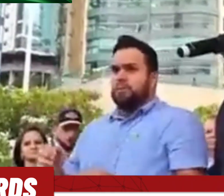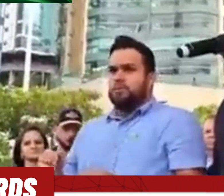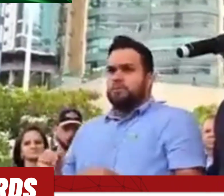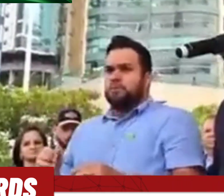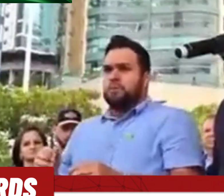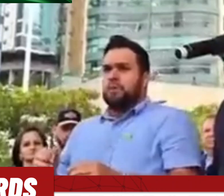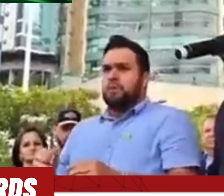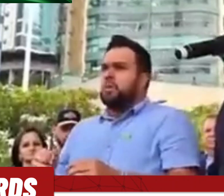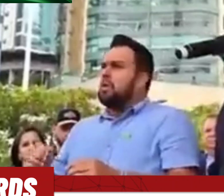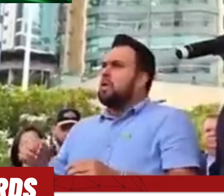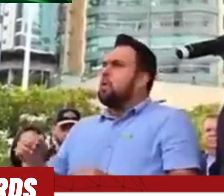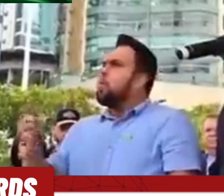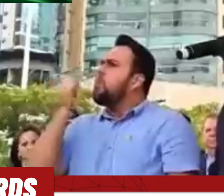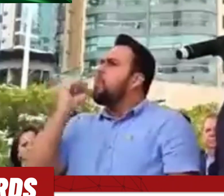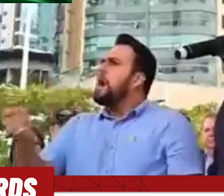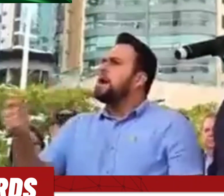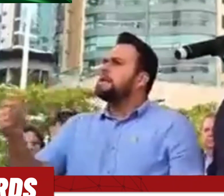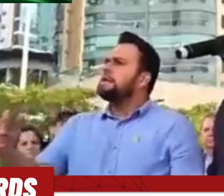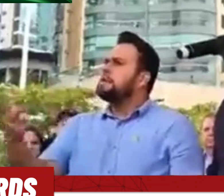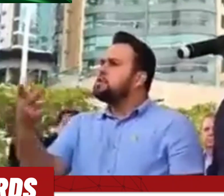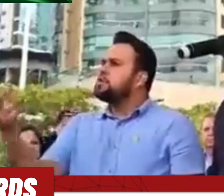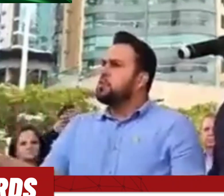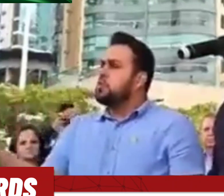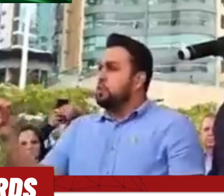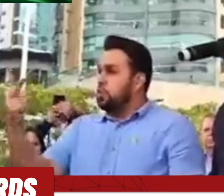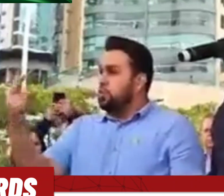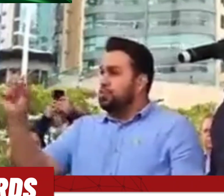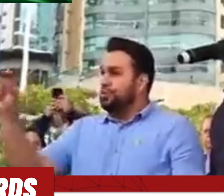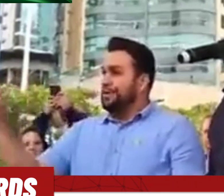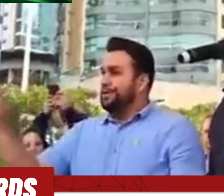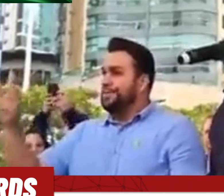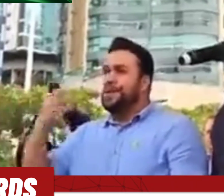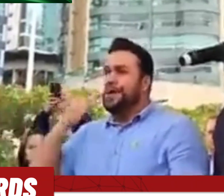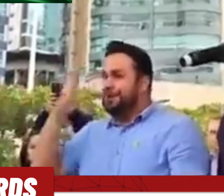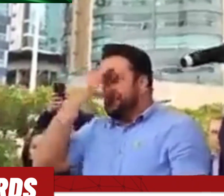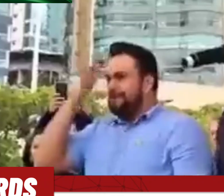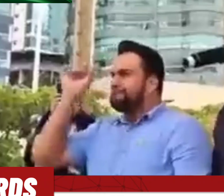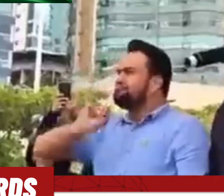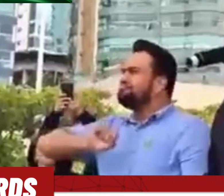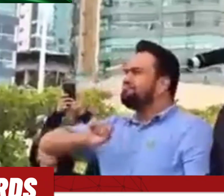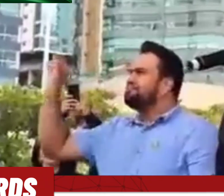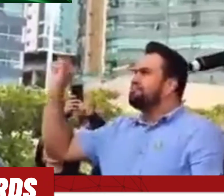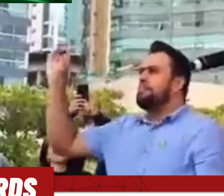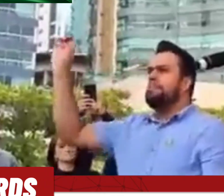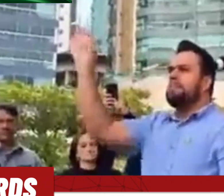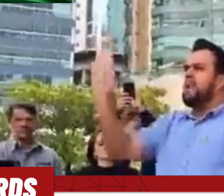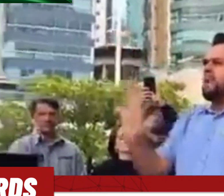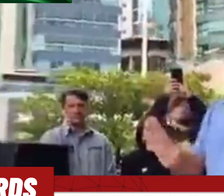aproxima dos 200 milhões de pessoas nos quatro cantos desse Brasil.